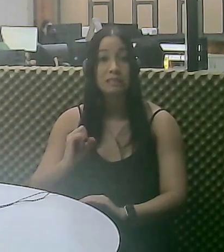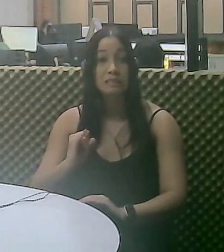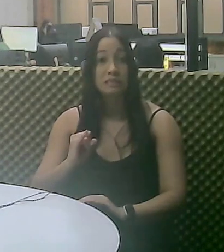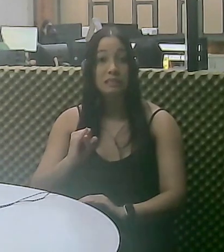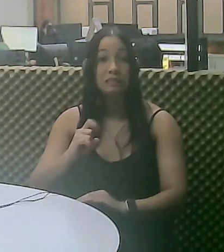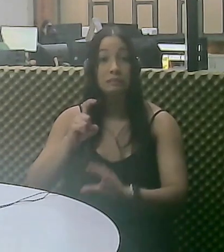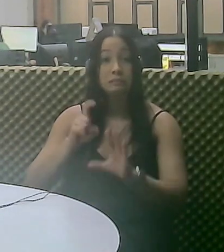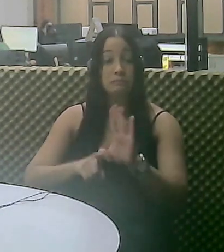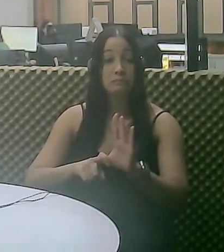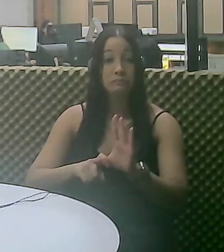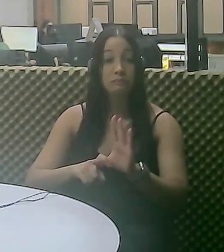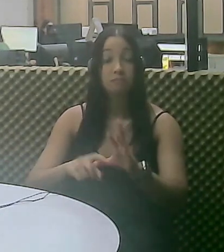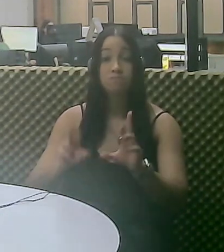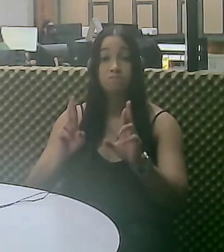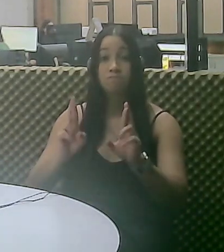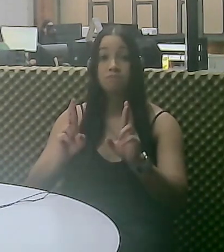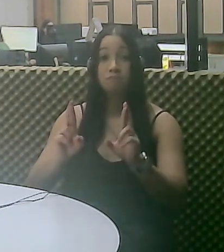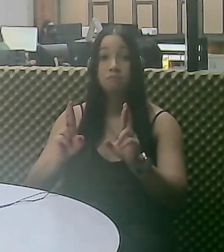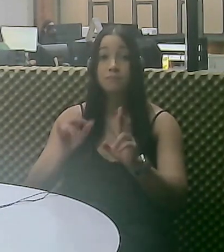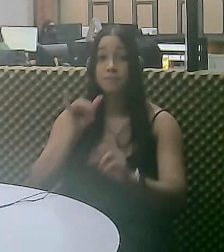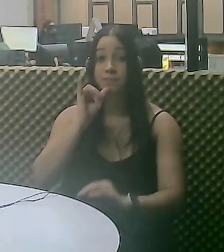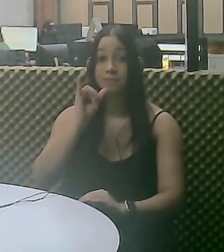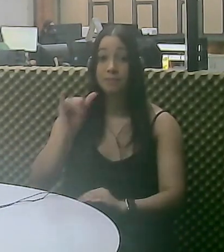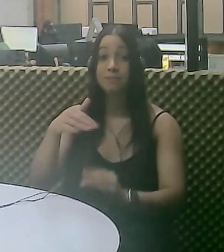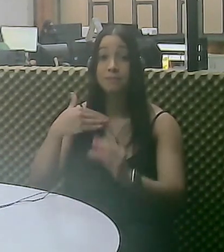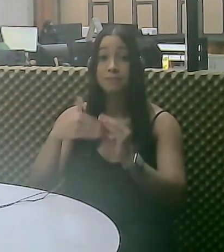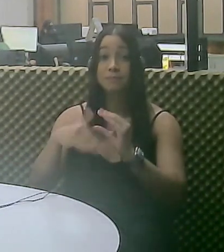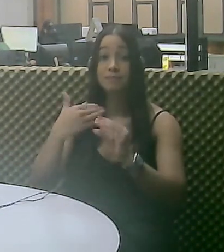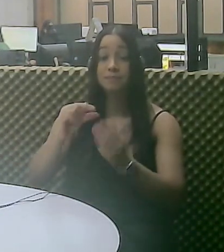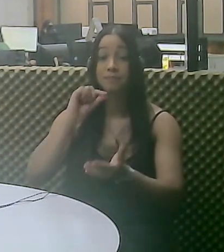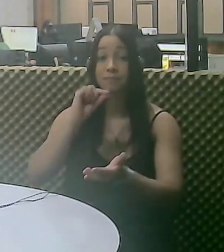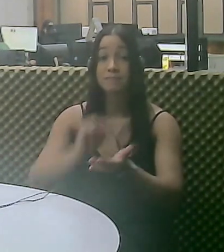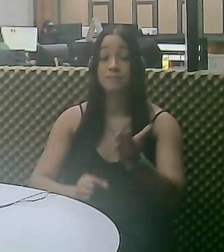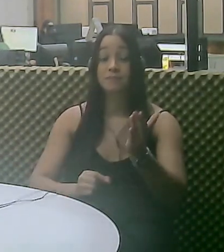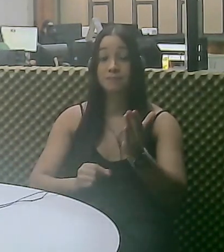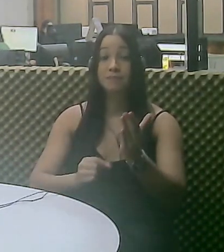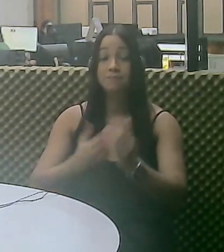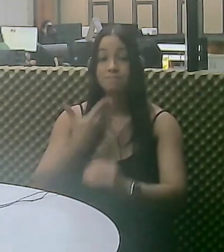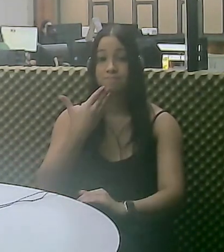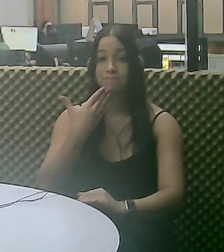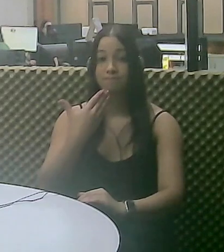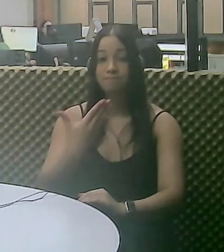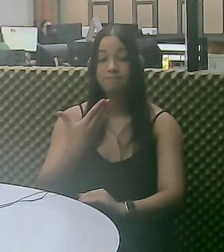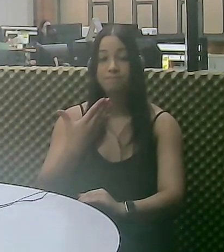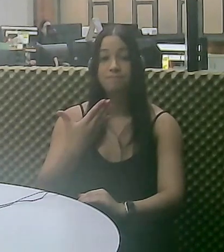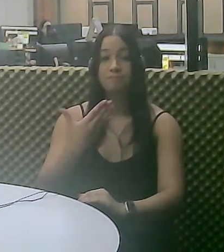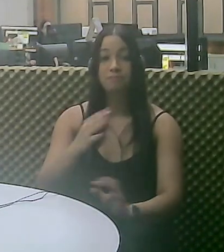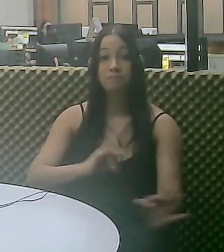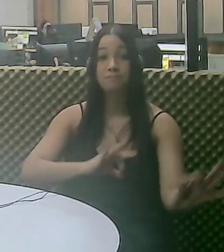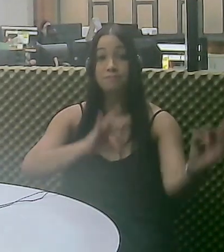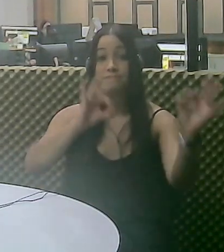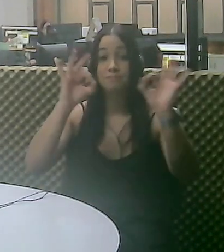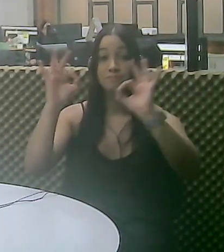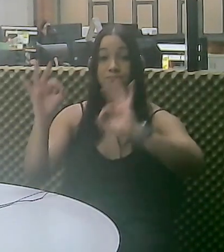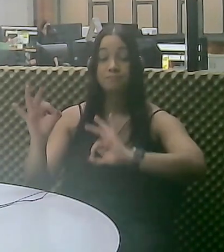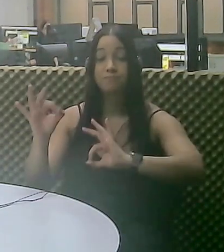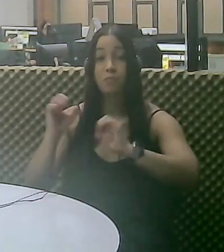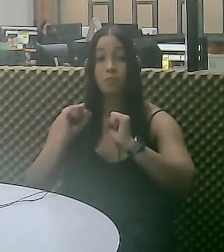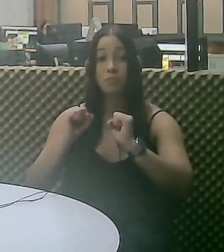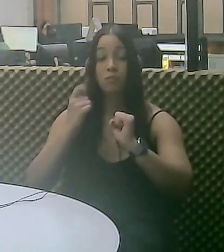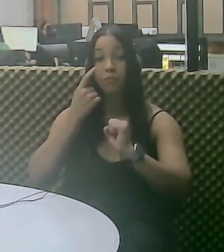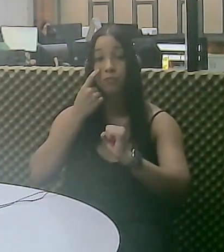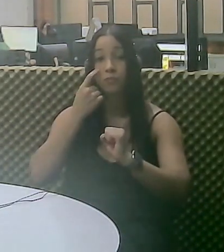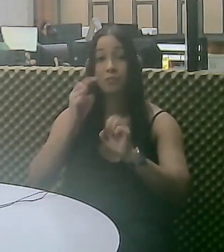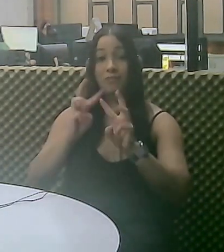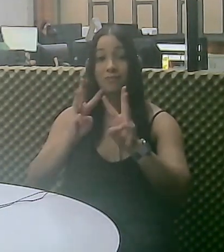alguma pendência, o responsável será informado pelo e-mail cadastrado no ato da solicitação. O acompanhamento do pedido poderá ser